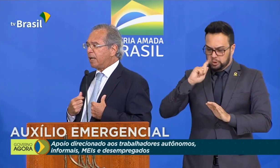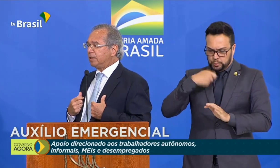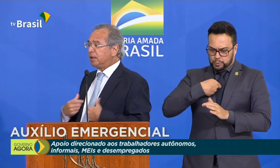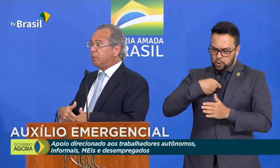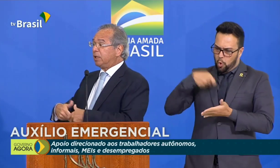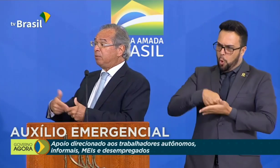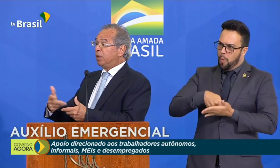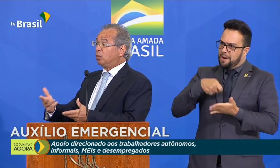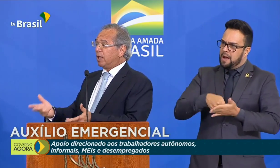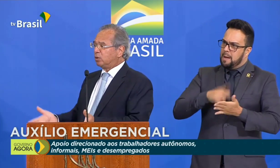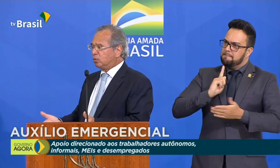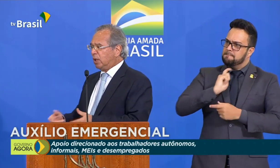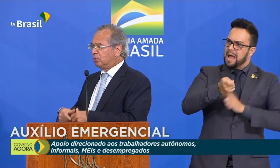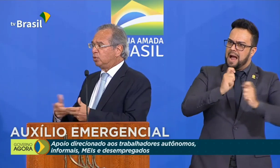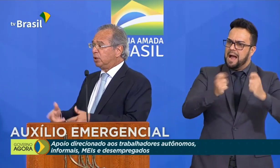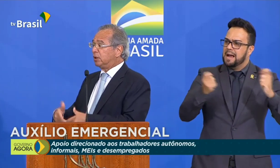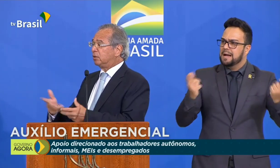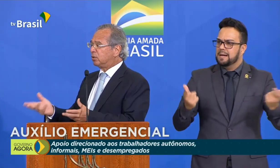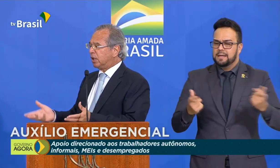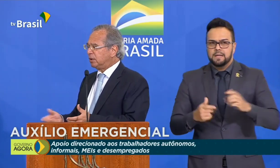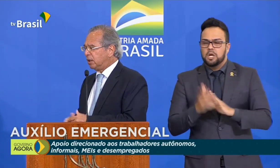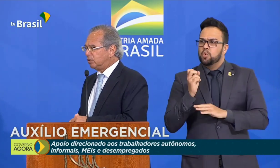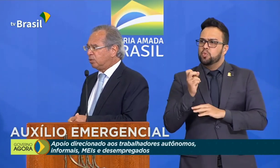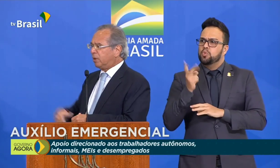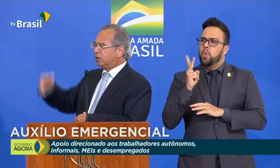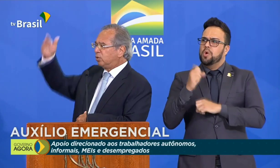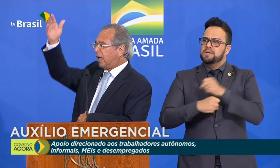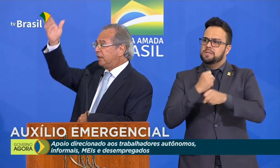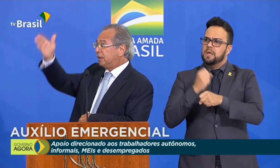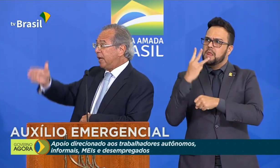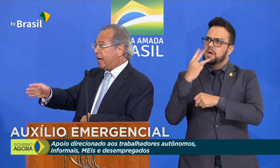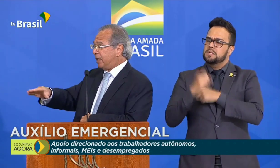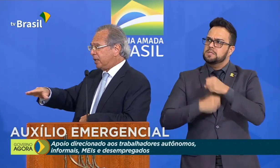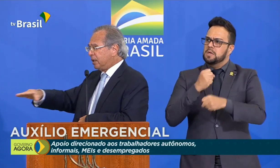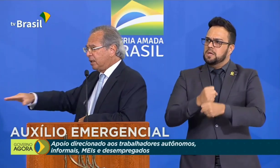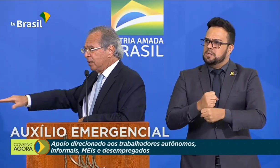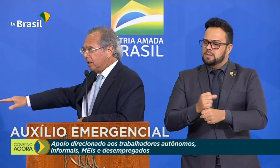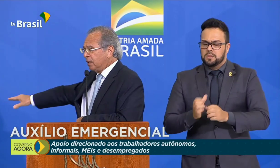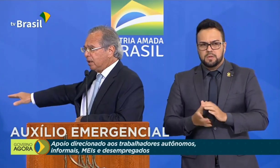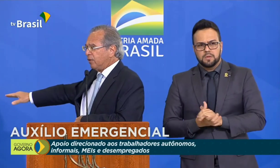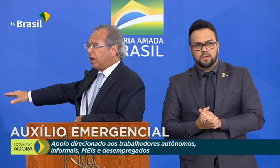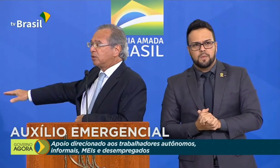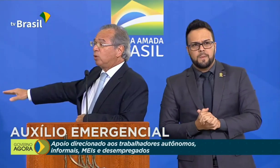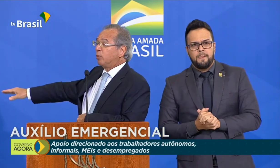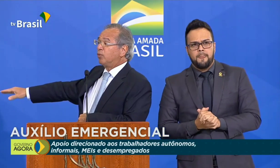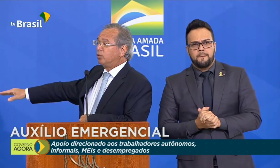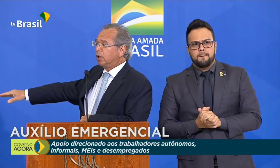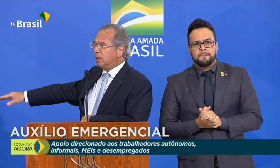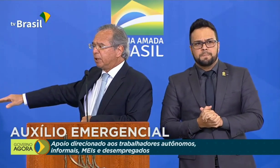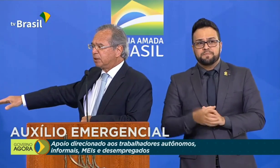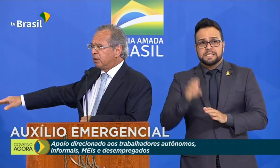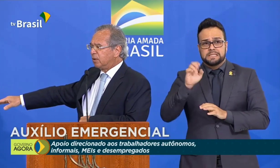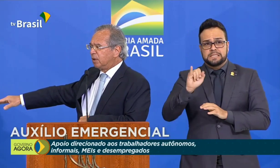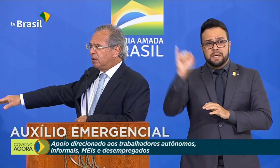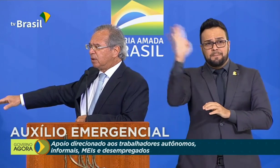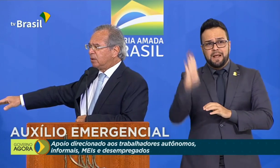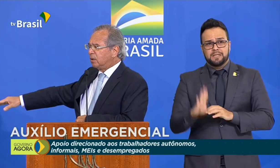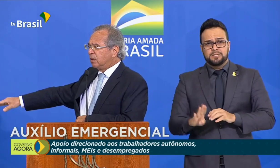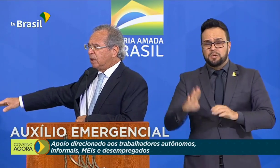a pagar. E se a pandemia durasse 1 ano, 2 anos, 3 anos? Se o Brasil caísse em L e ficasse numa profunda